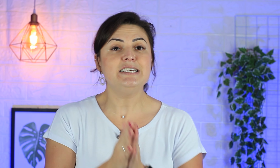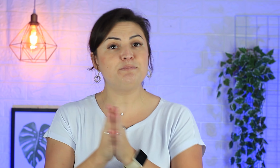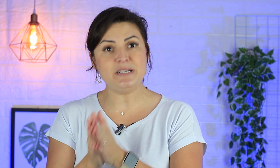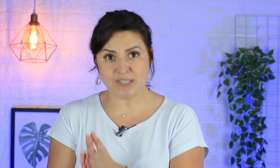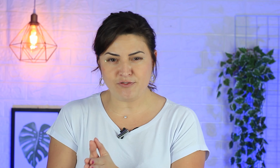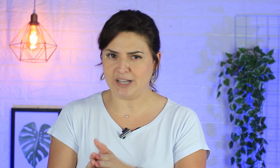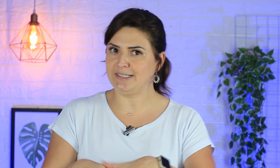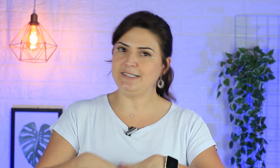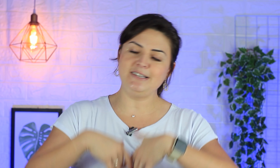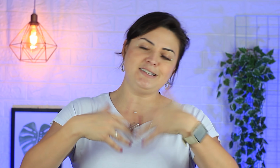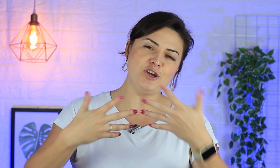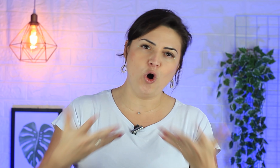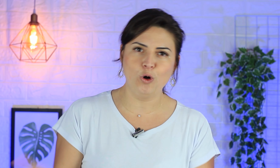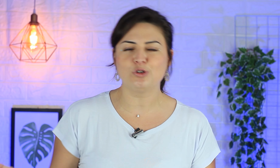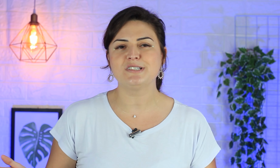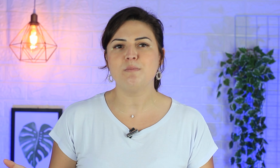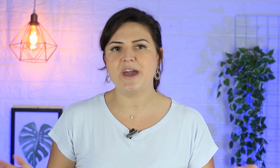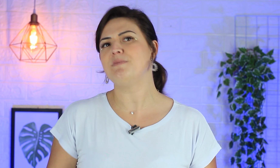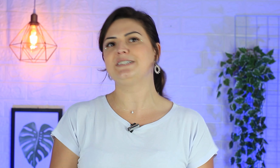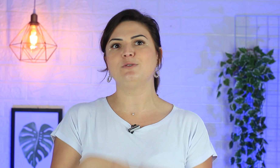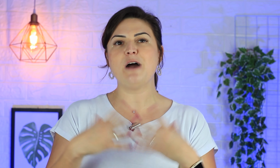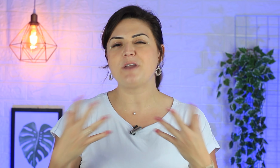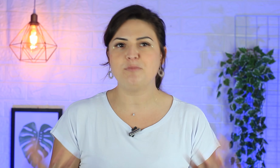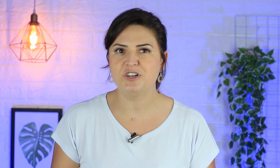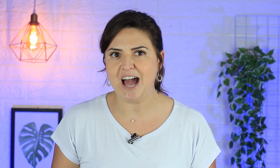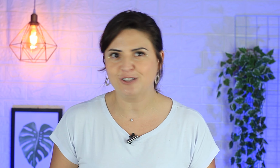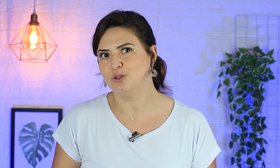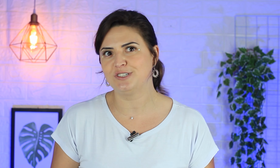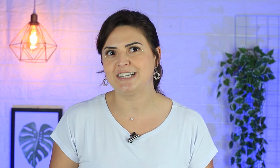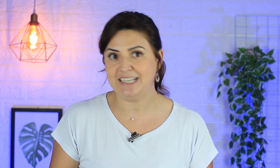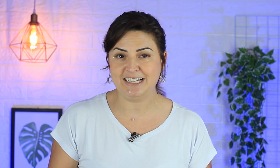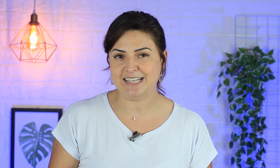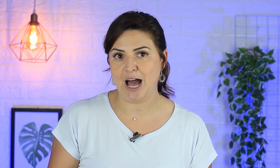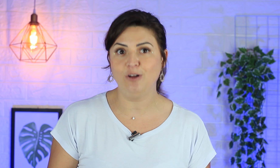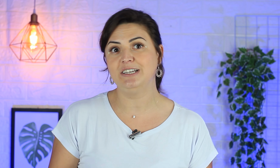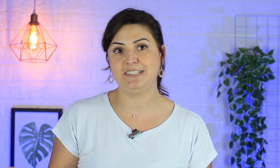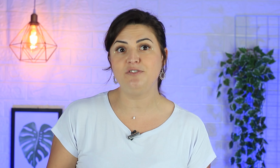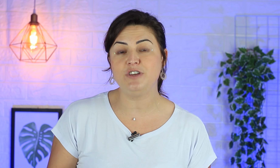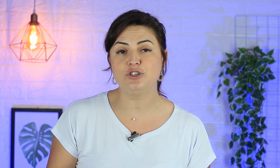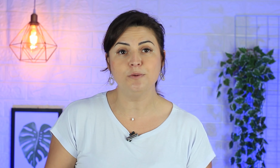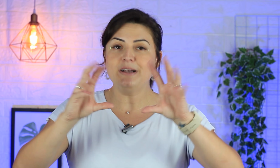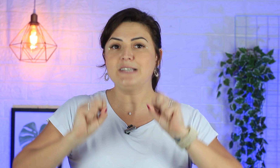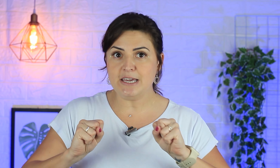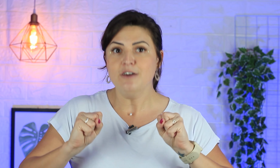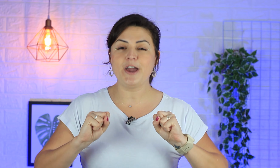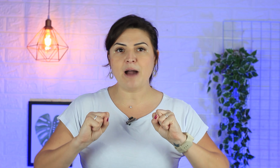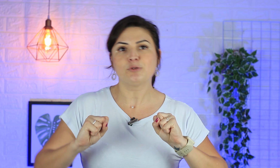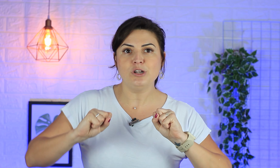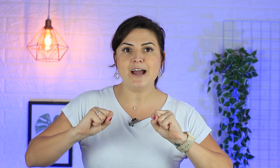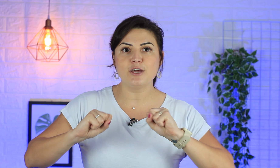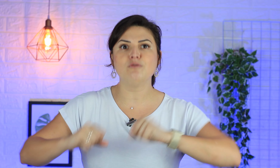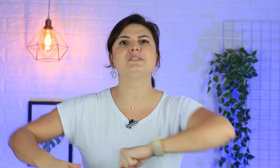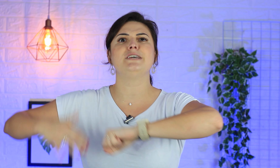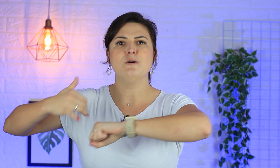específicas. Existem outros também, mas não dá pra abordar todos aqui nessa aula, nesse vídeo. Mas aí, vou recapitular aqui com você.